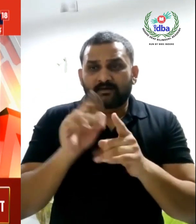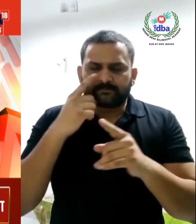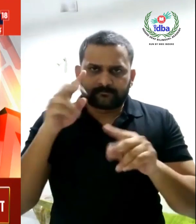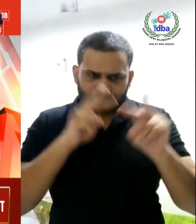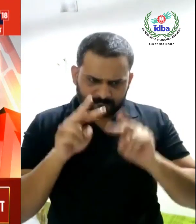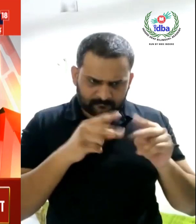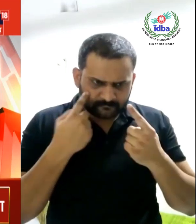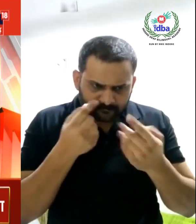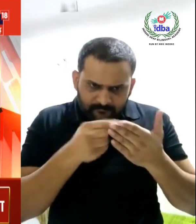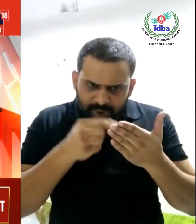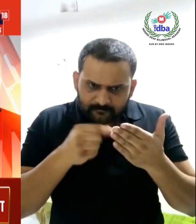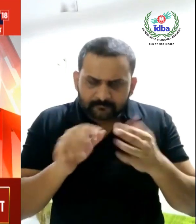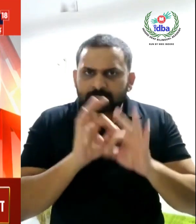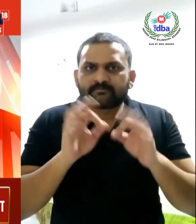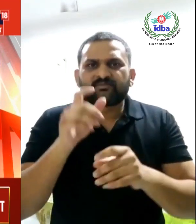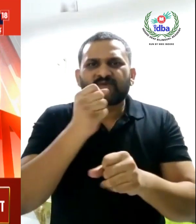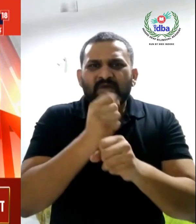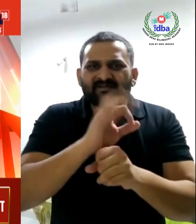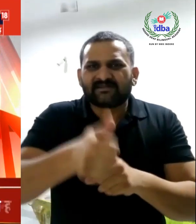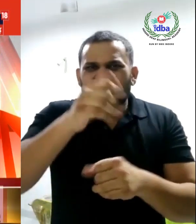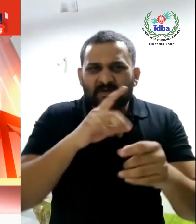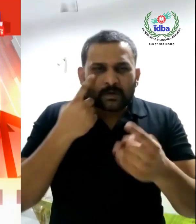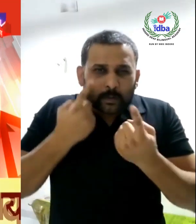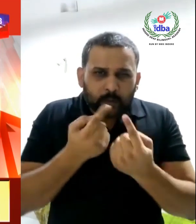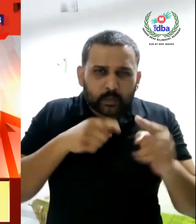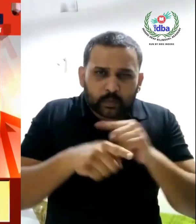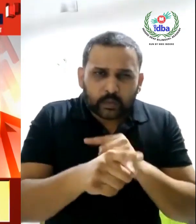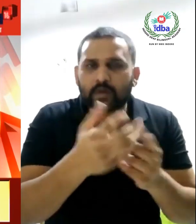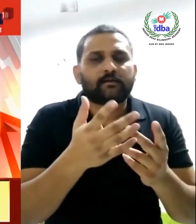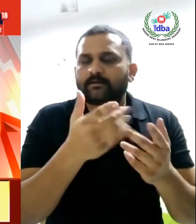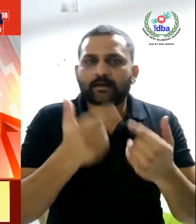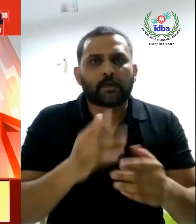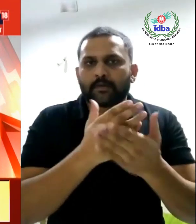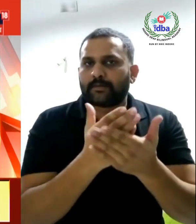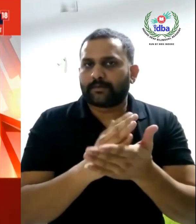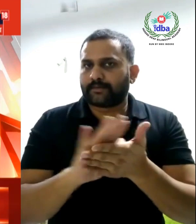से मुक्त कर दिया गया है। नहीं तो लगातार